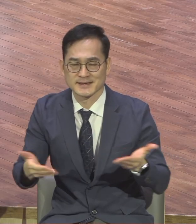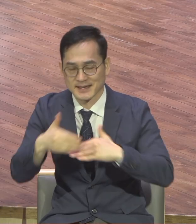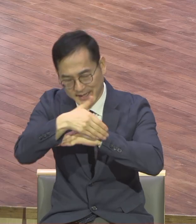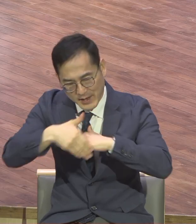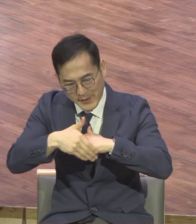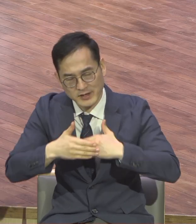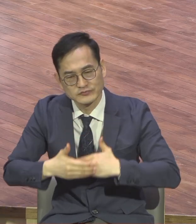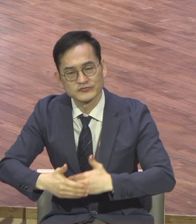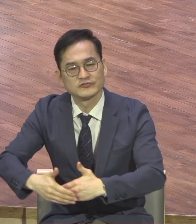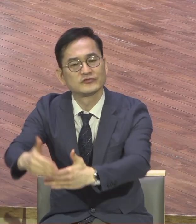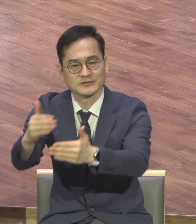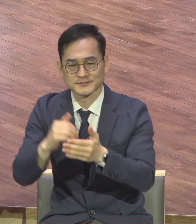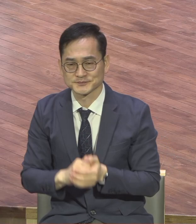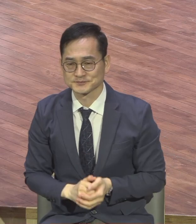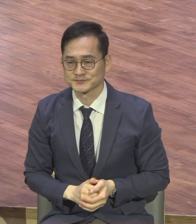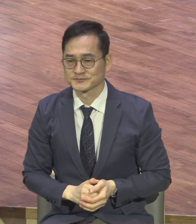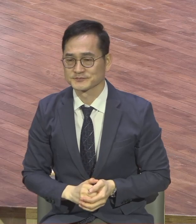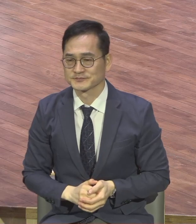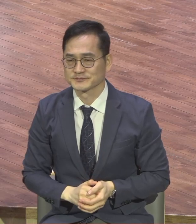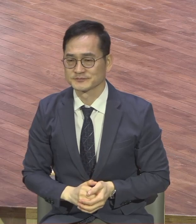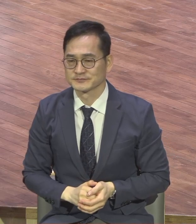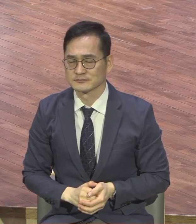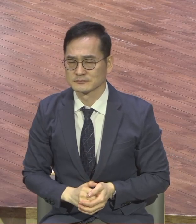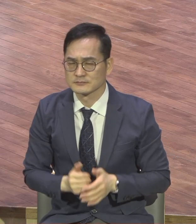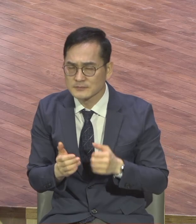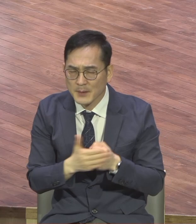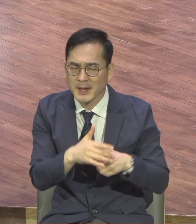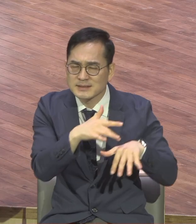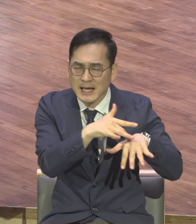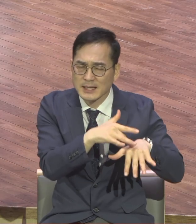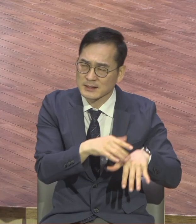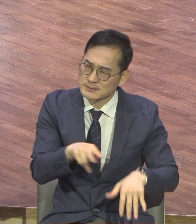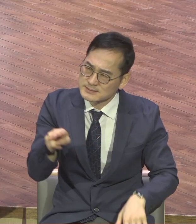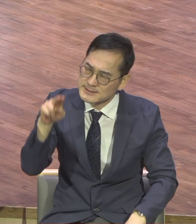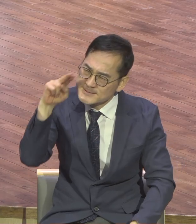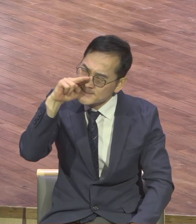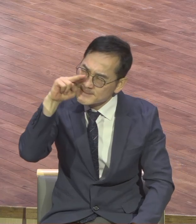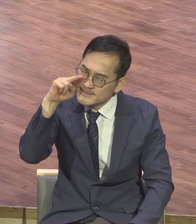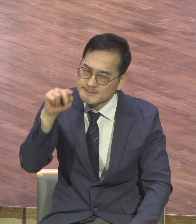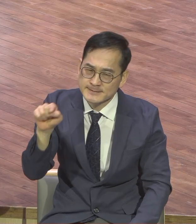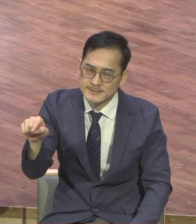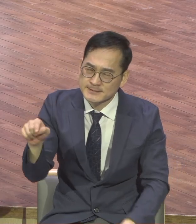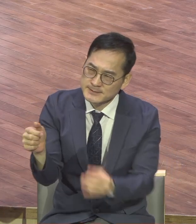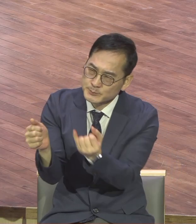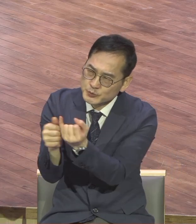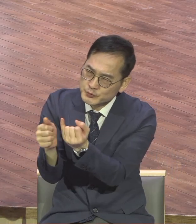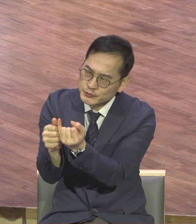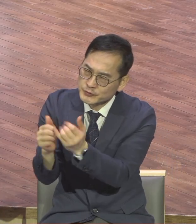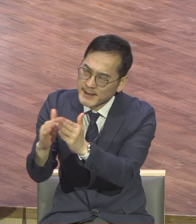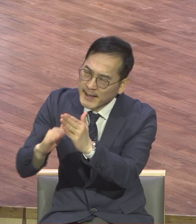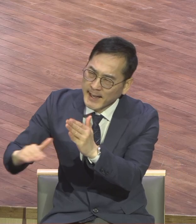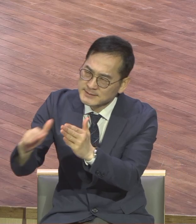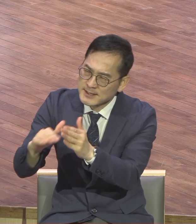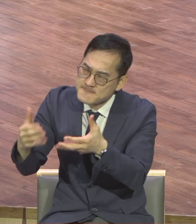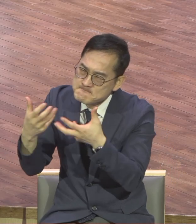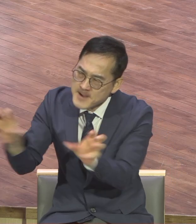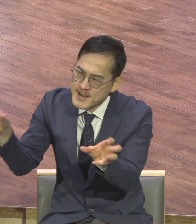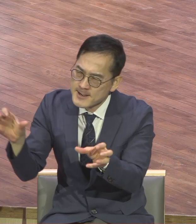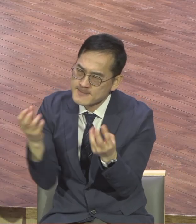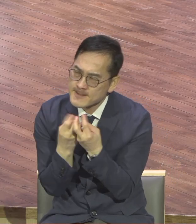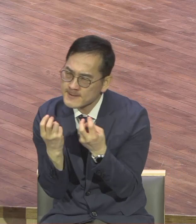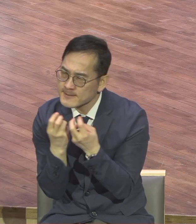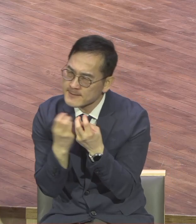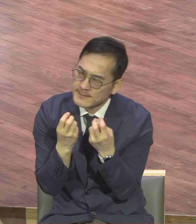그래서 하나님이 했기 때문에 사단이, 이 사단이 어떻게 하시든지 가정을